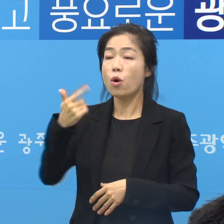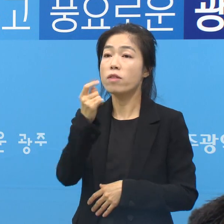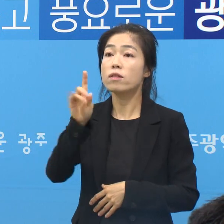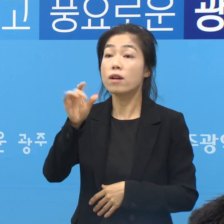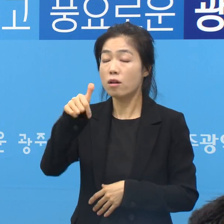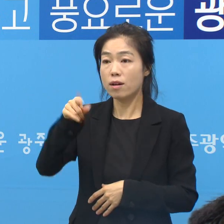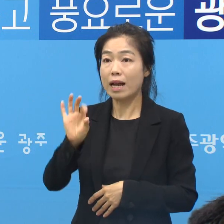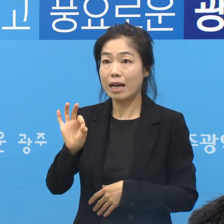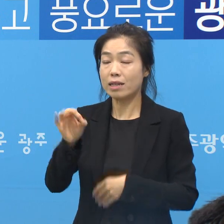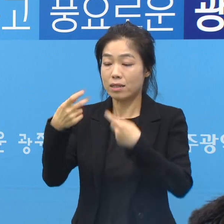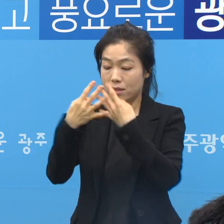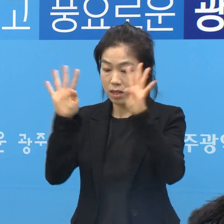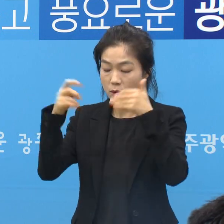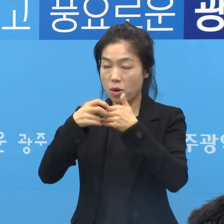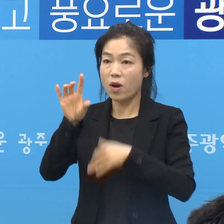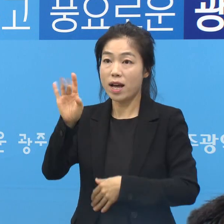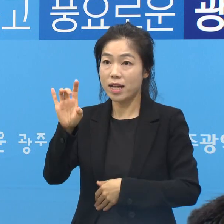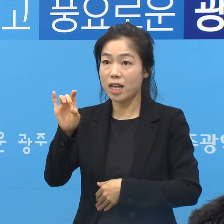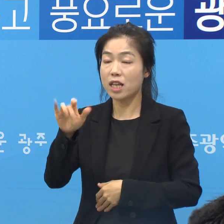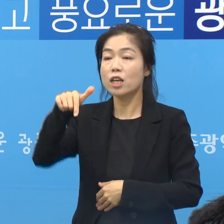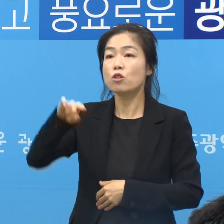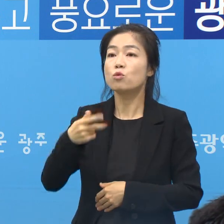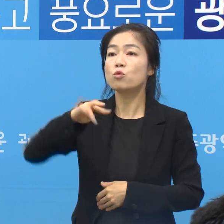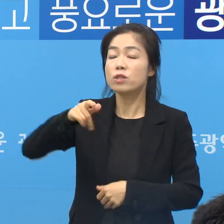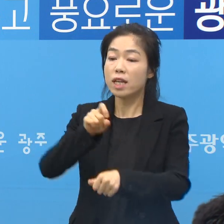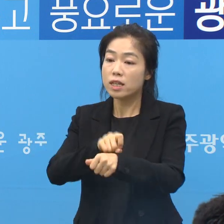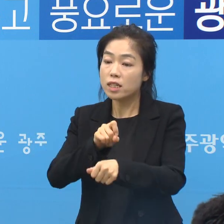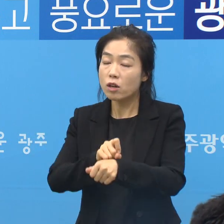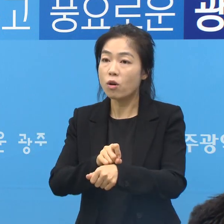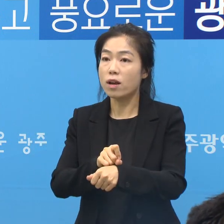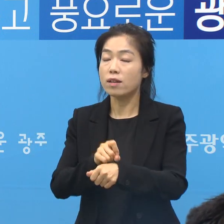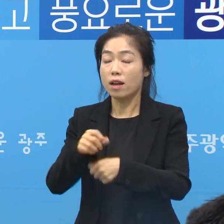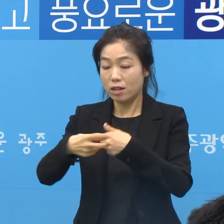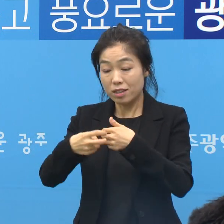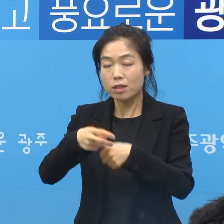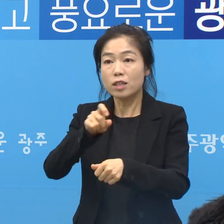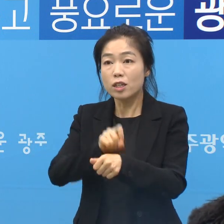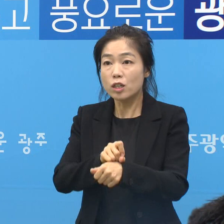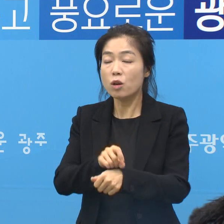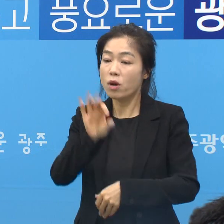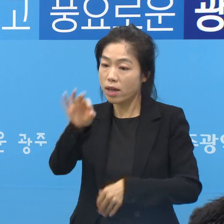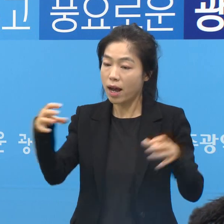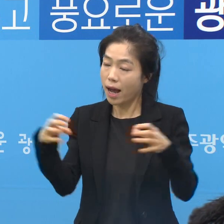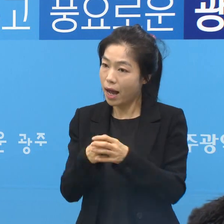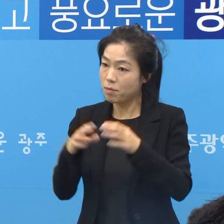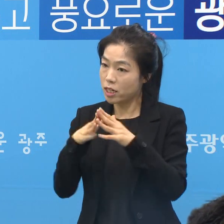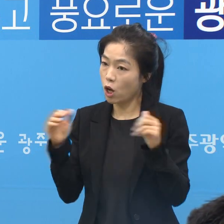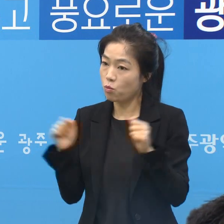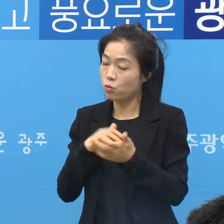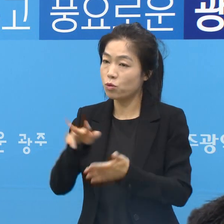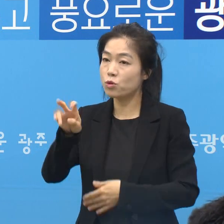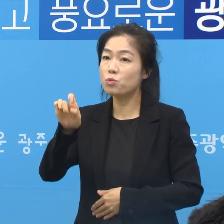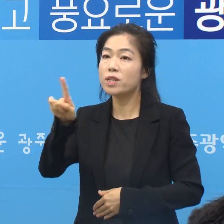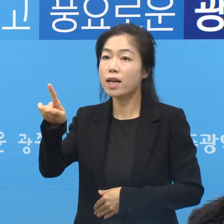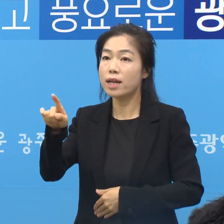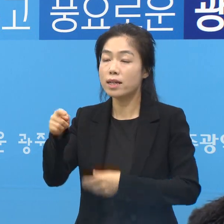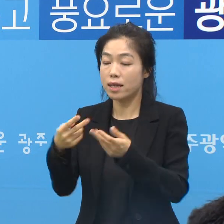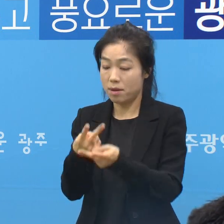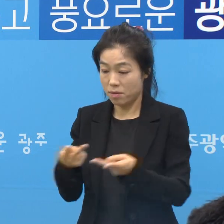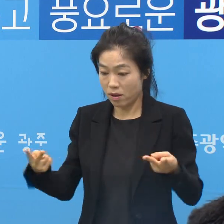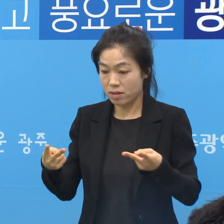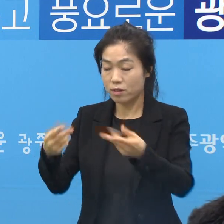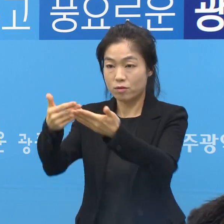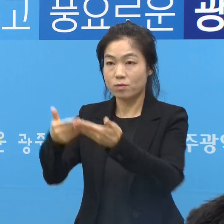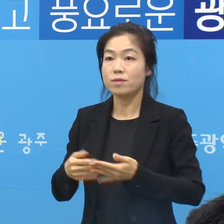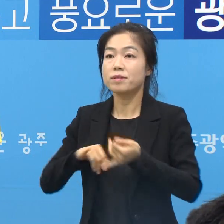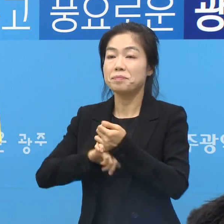옹강대병원 1개병상, 군산의료원 10병상 해서 전북도는 21개 병상을 제공해